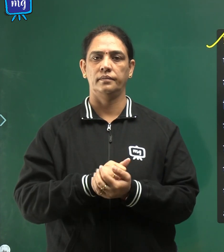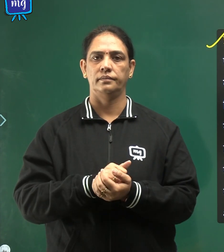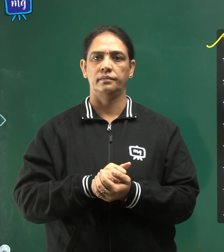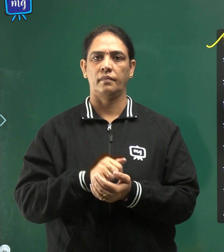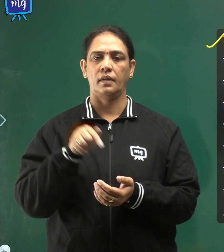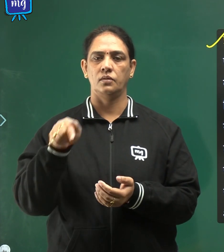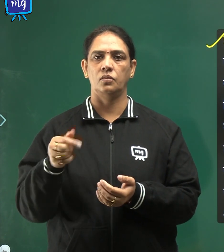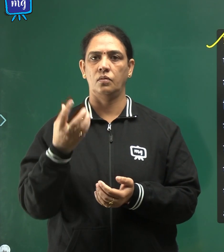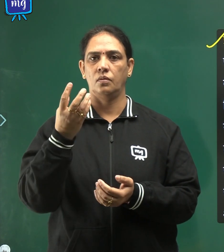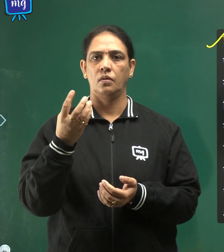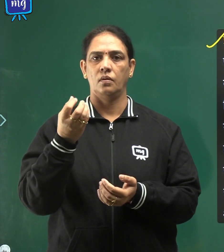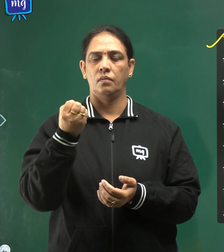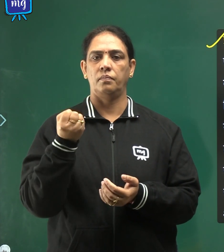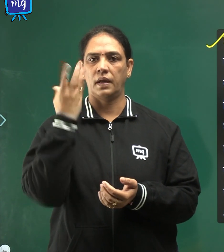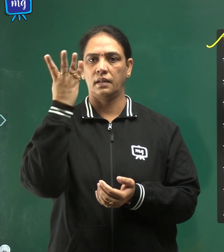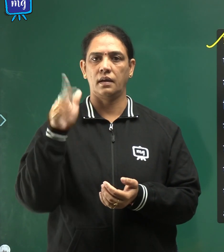जो प्रातःकाल